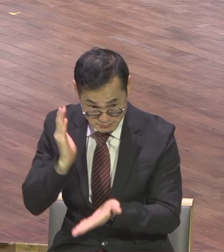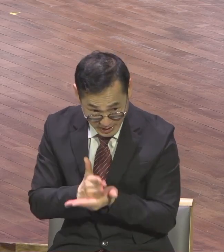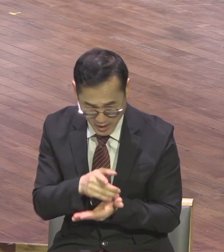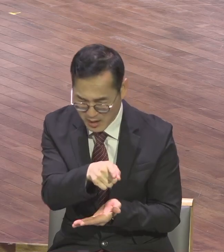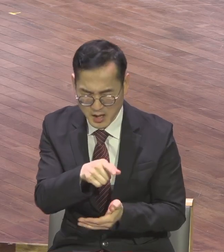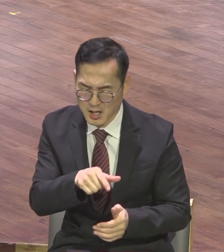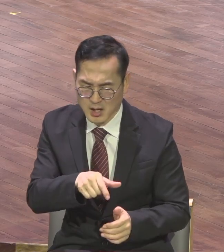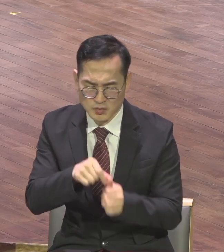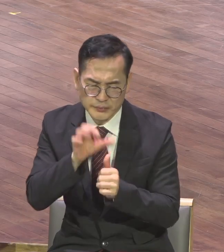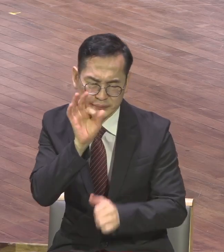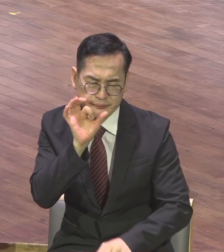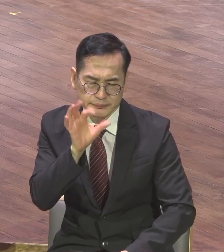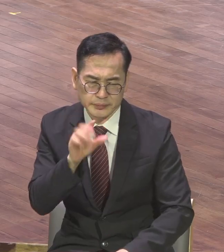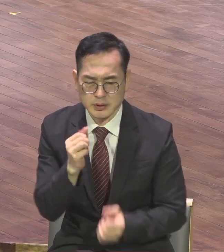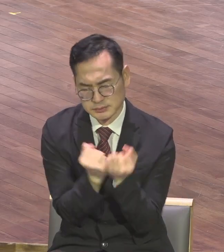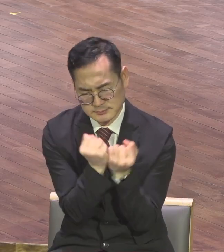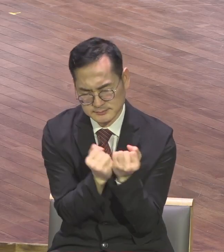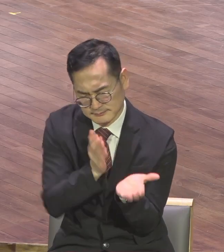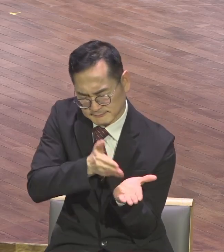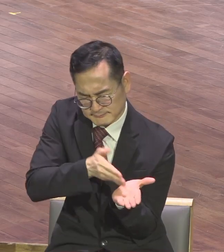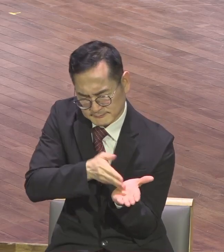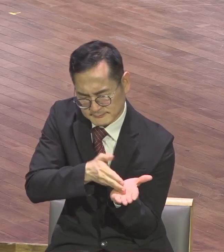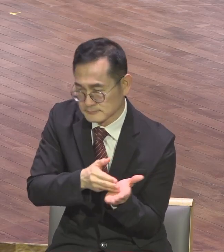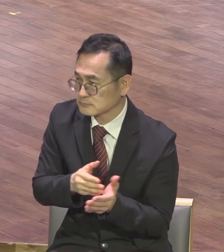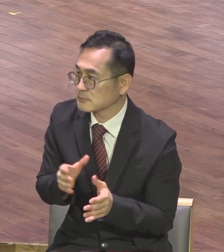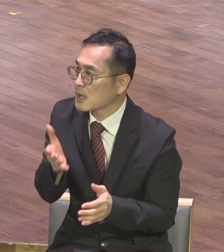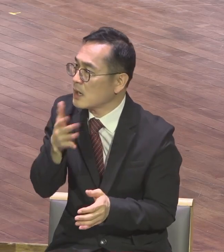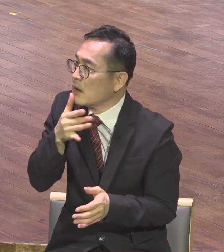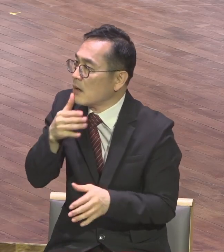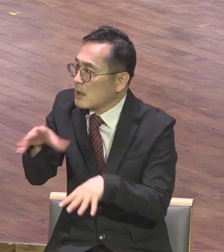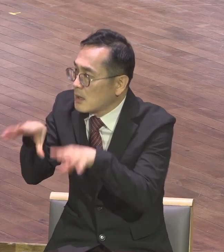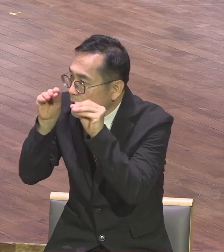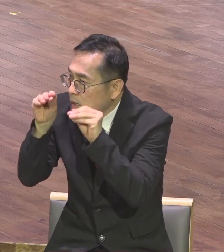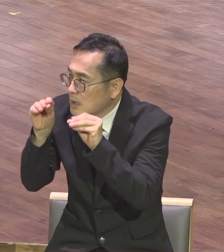변화와 치유, 생명, 역동을 얘기는 영계 전승으로